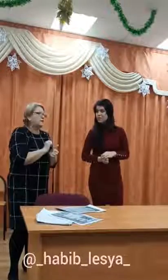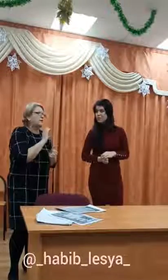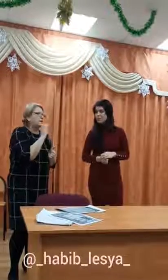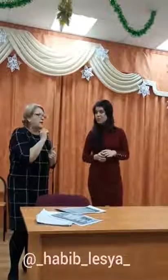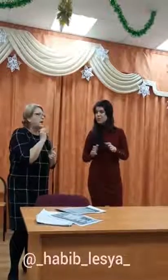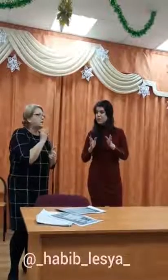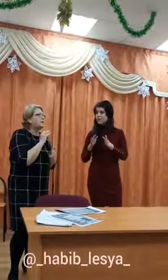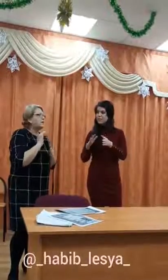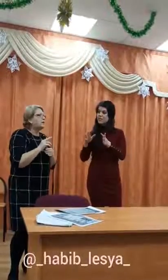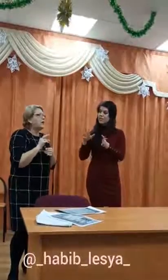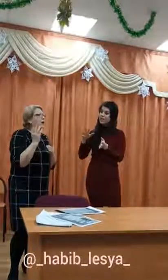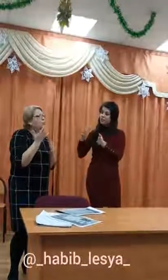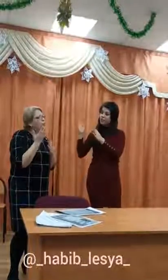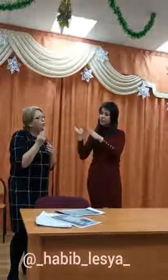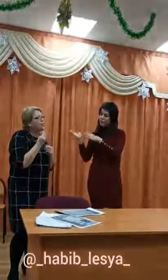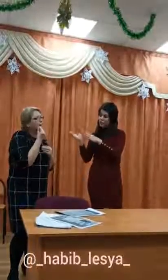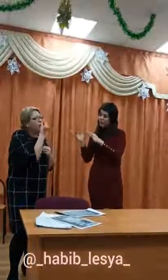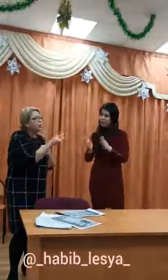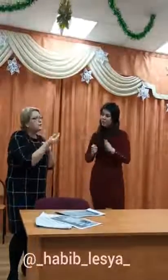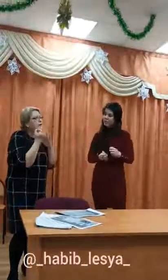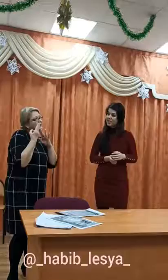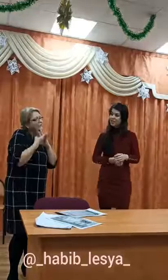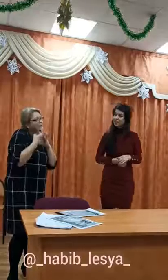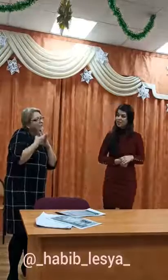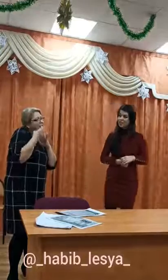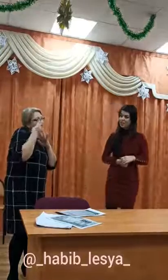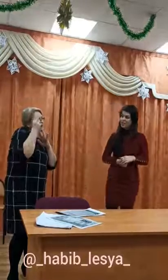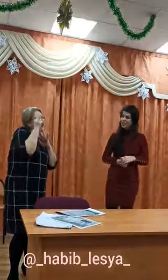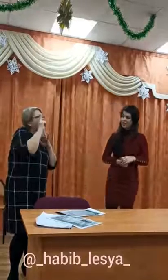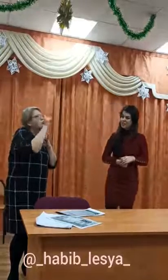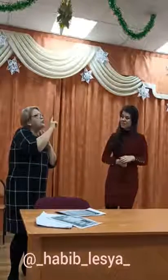который потом дает тебе скидку при покупке недвижимости.